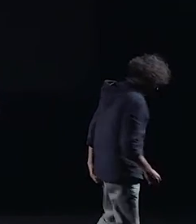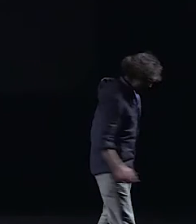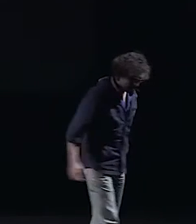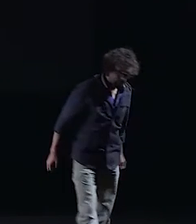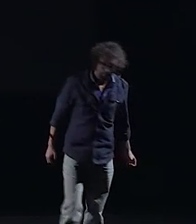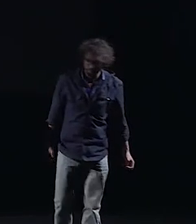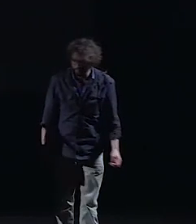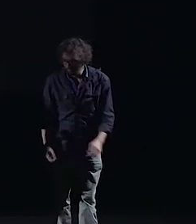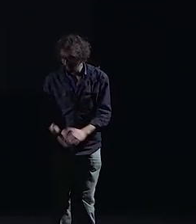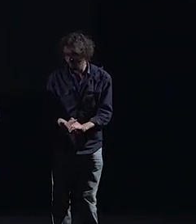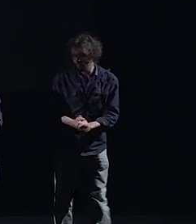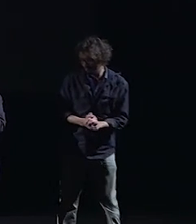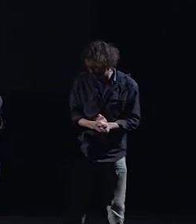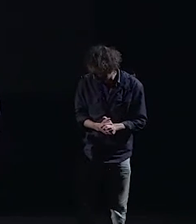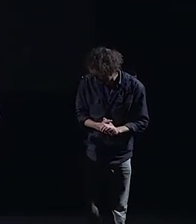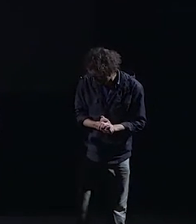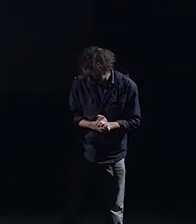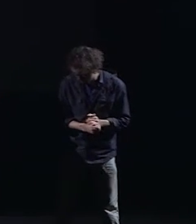policier? Alors le problème,